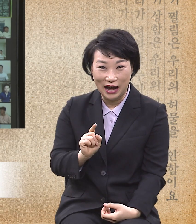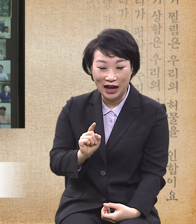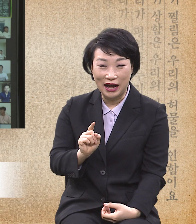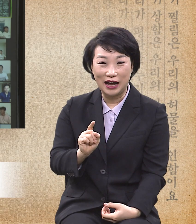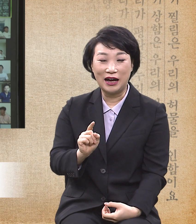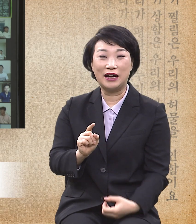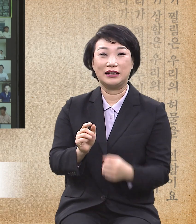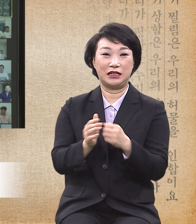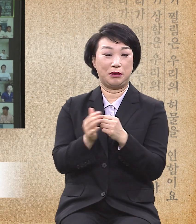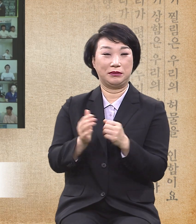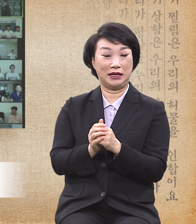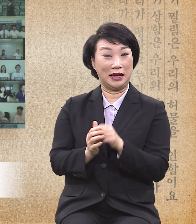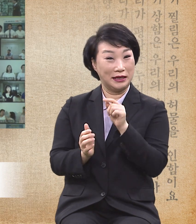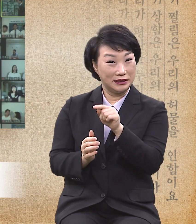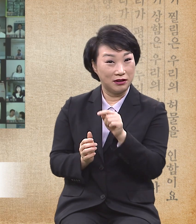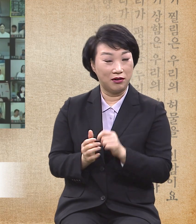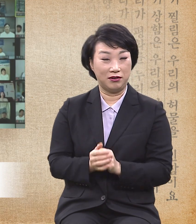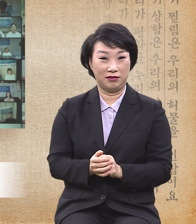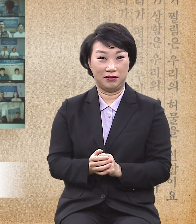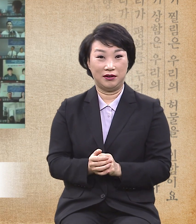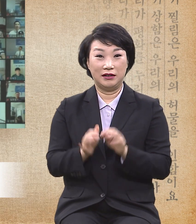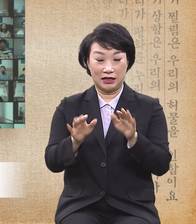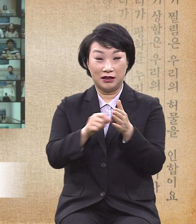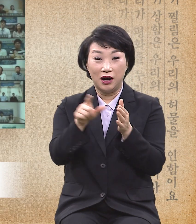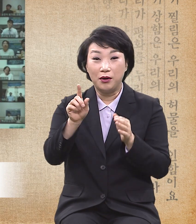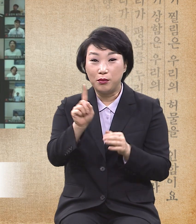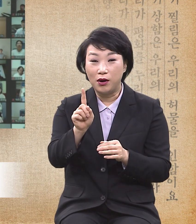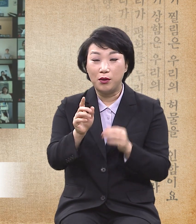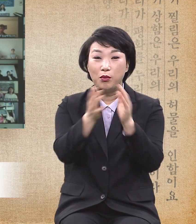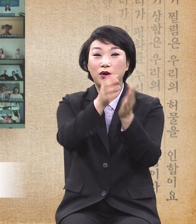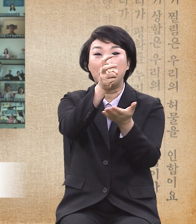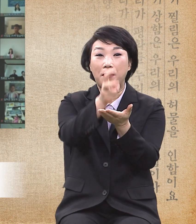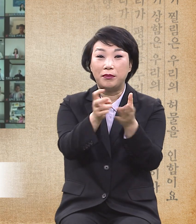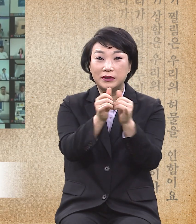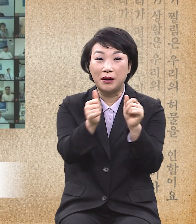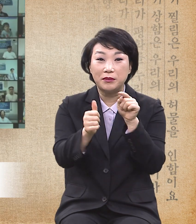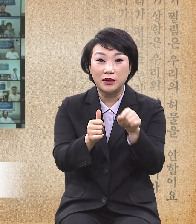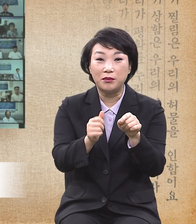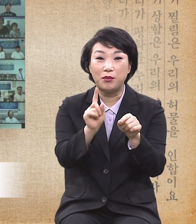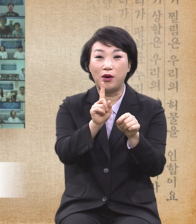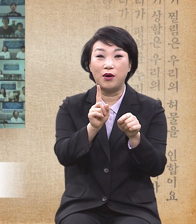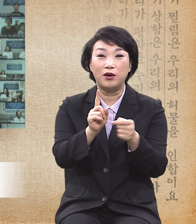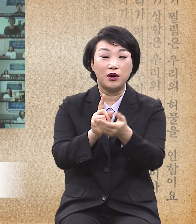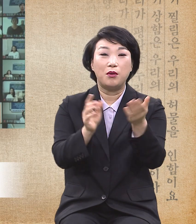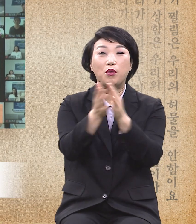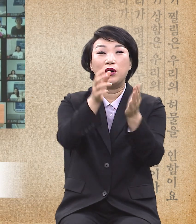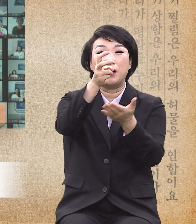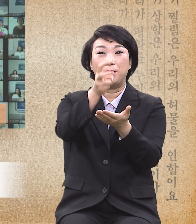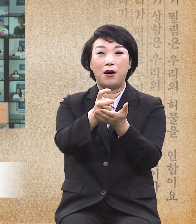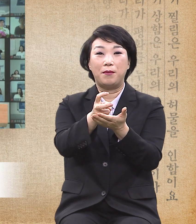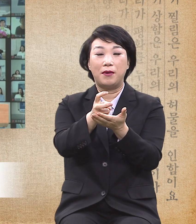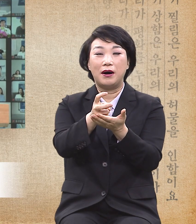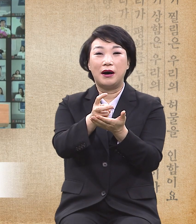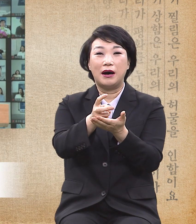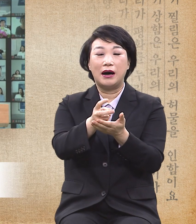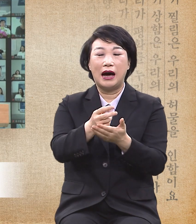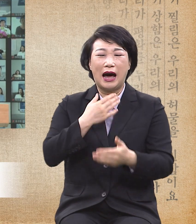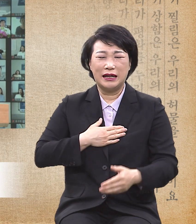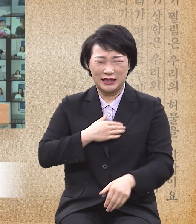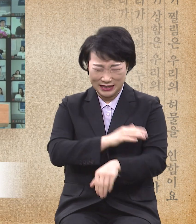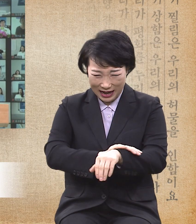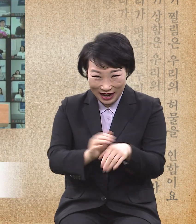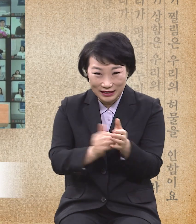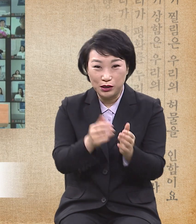것이냐. 다시 말해서 율법사라고 하는 것은 율법을 잘